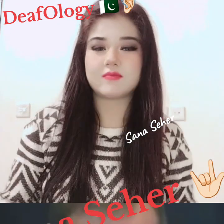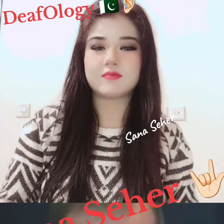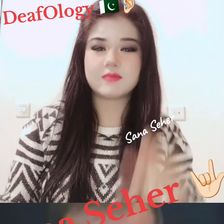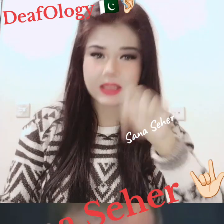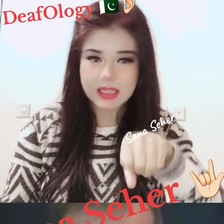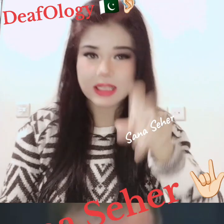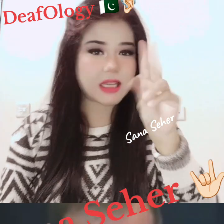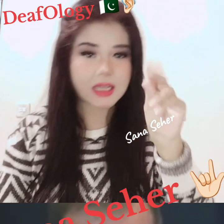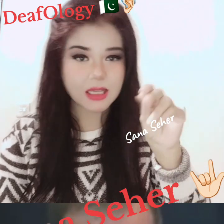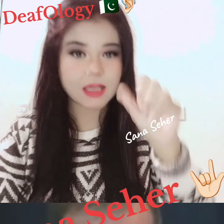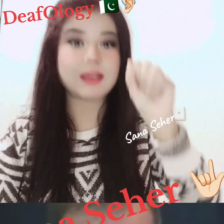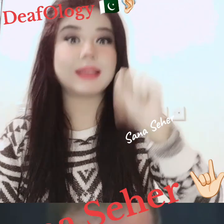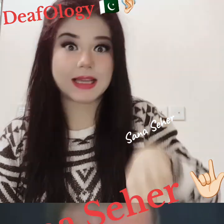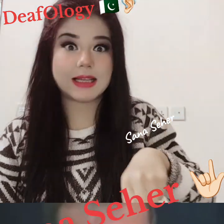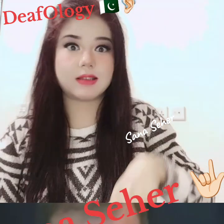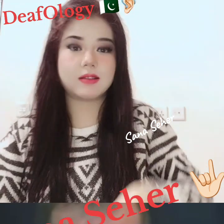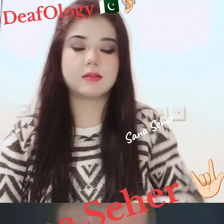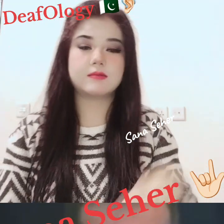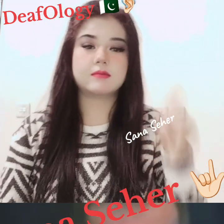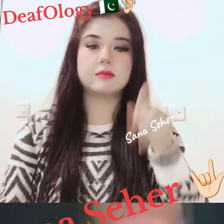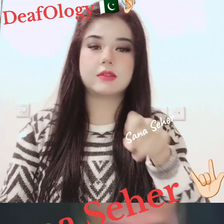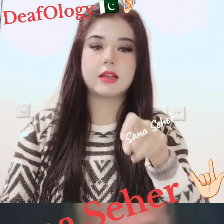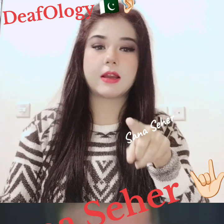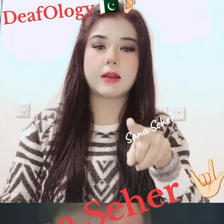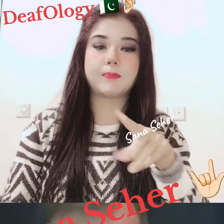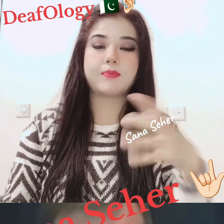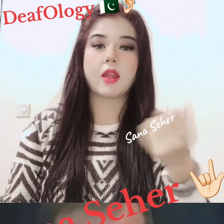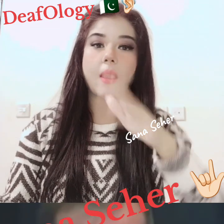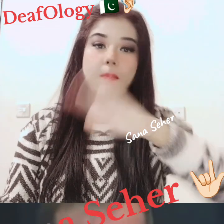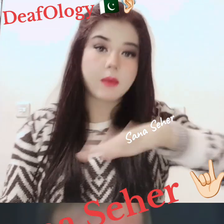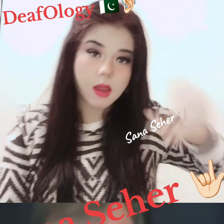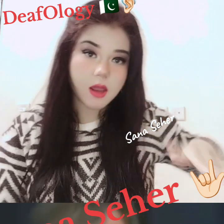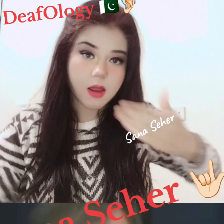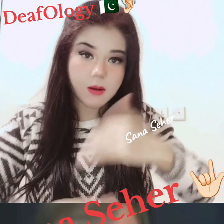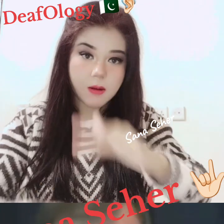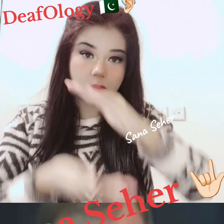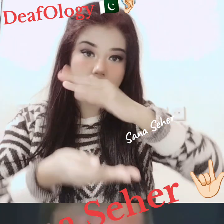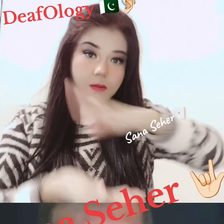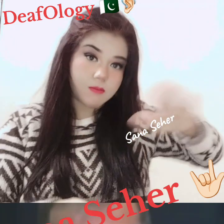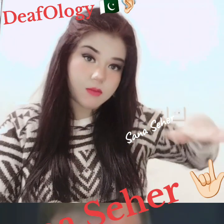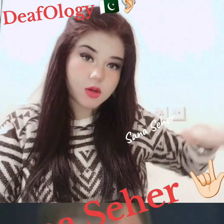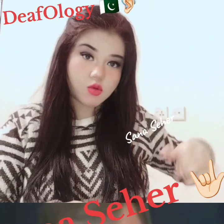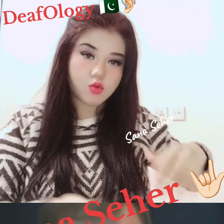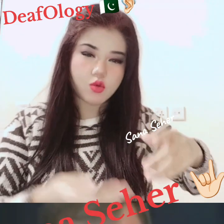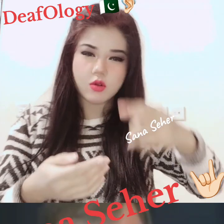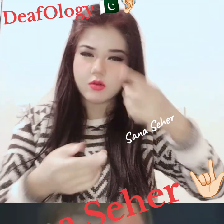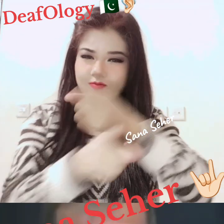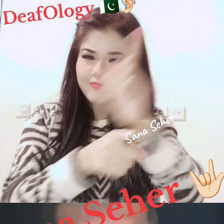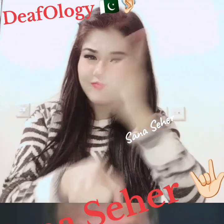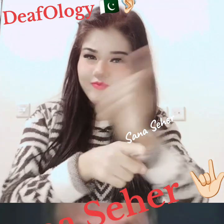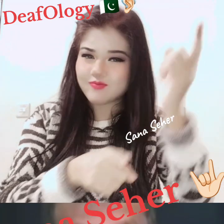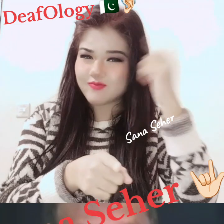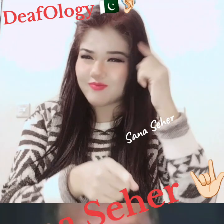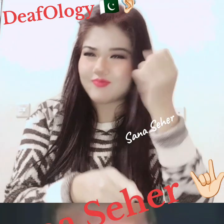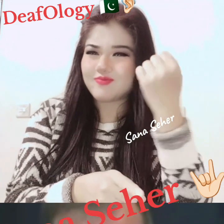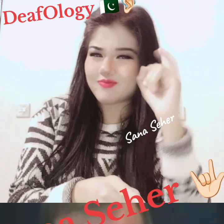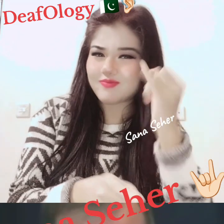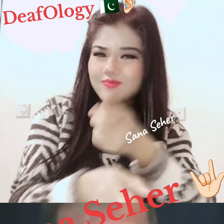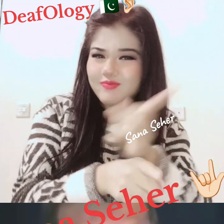یا نہیں کرتے؟ یہ آپ کے بچوں کو گمراہ کرتے ہیں مدارس کے اندر، ان